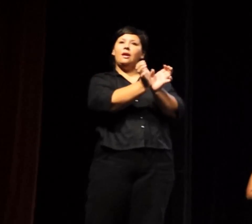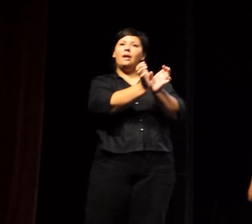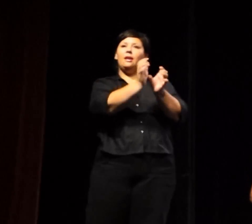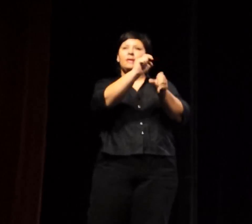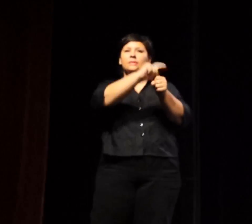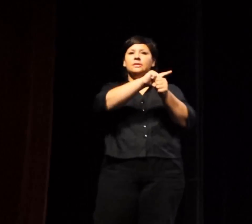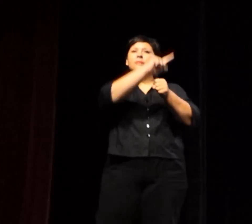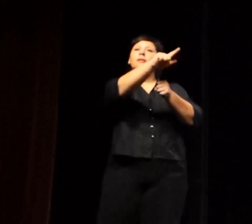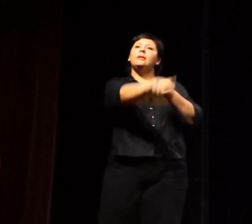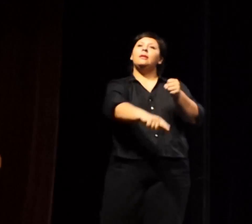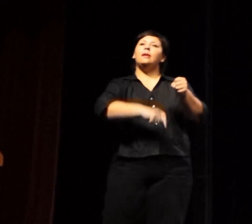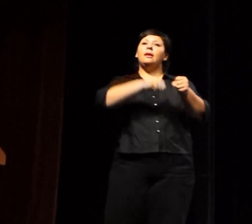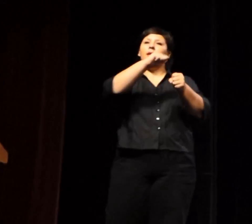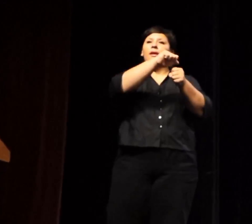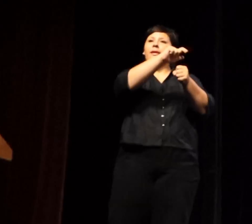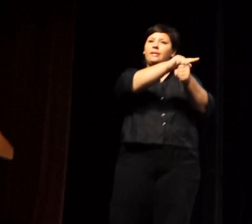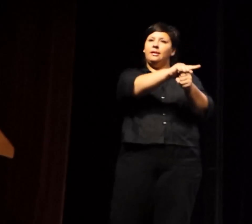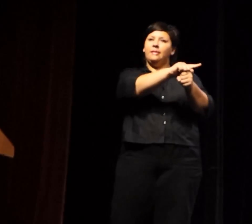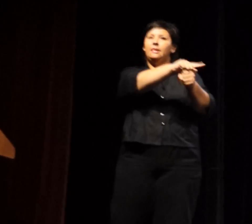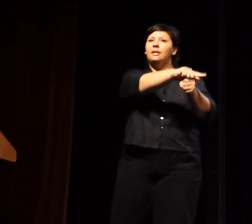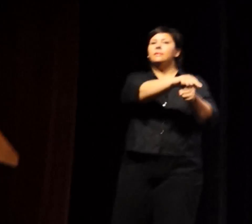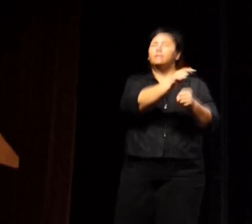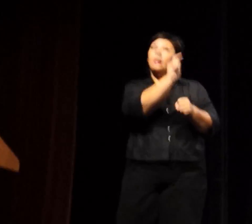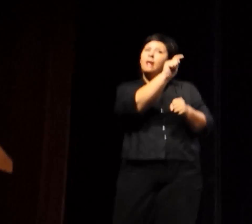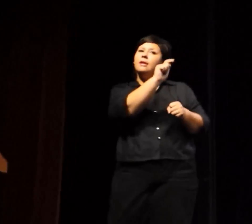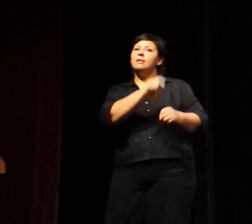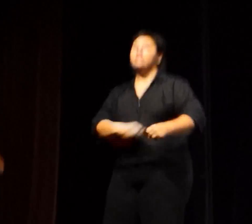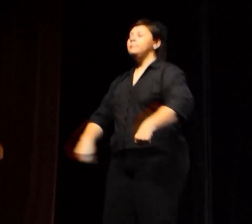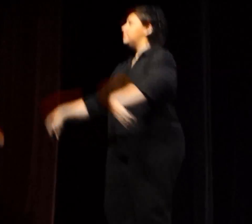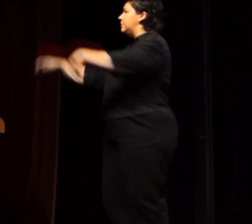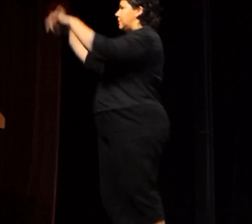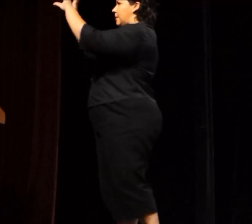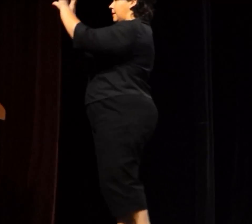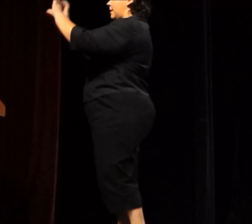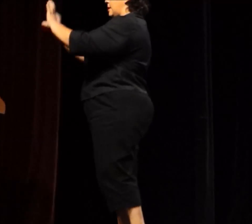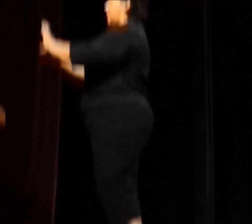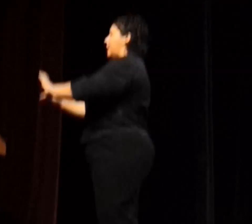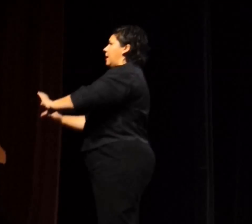También había muchos animales en sus corrales,